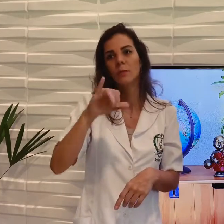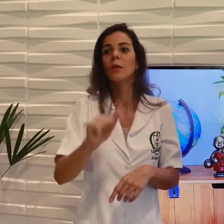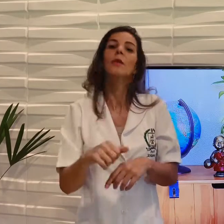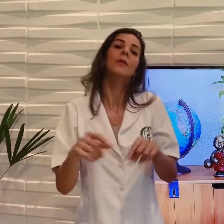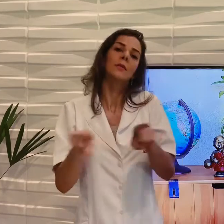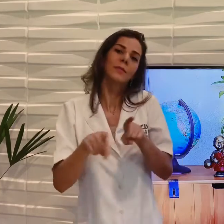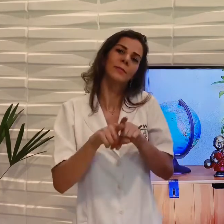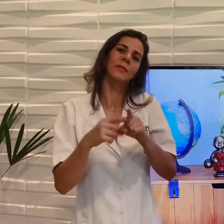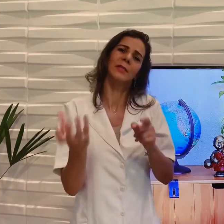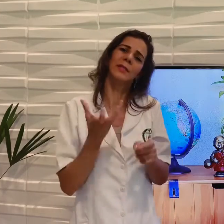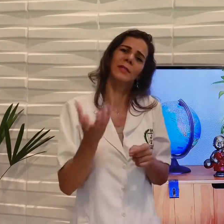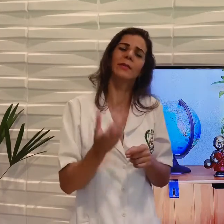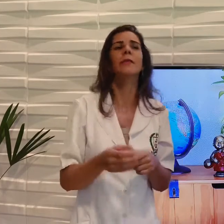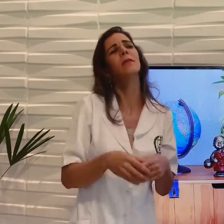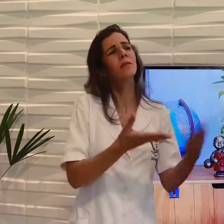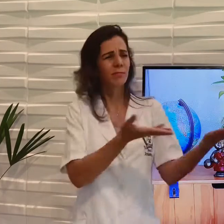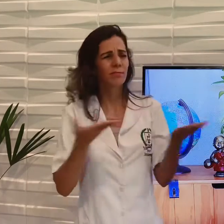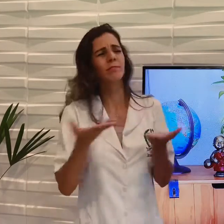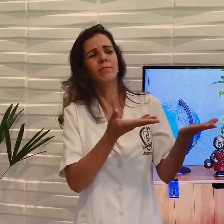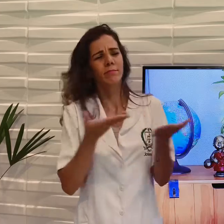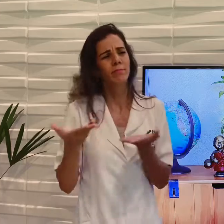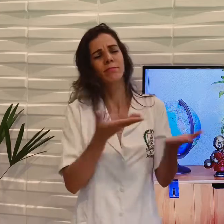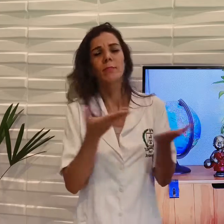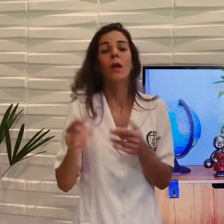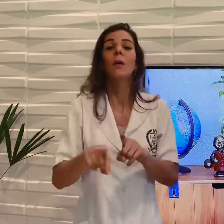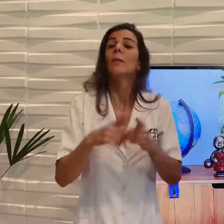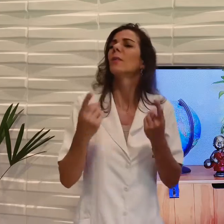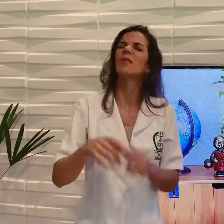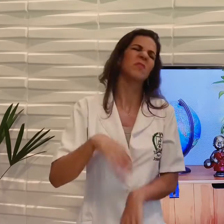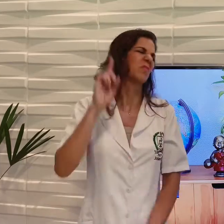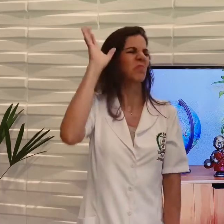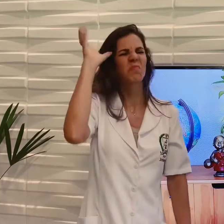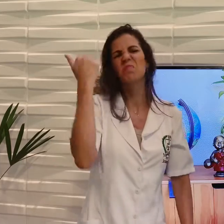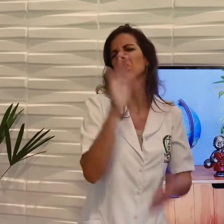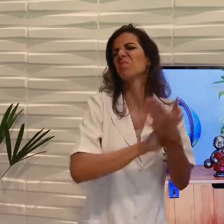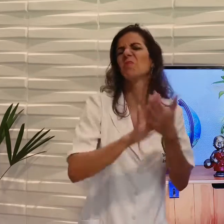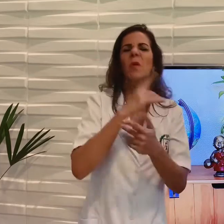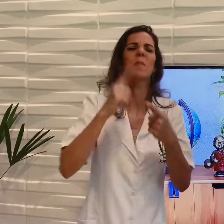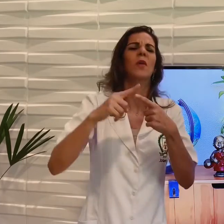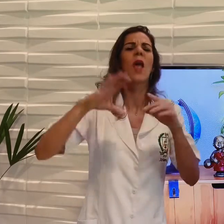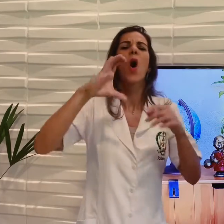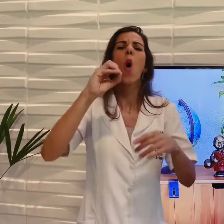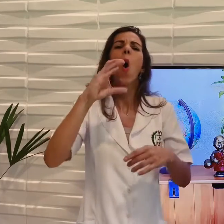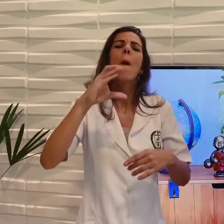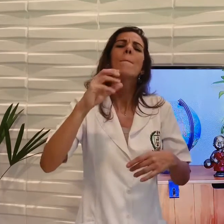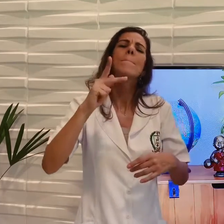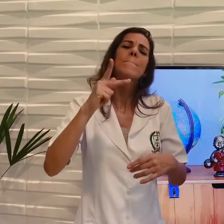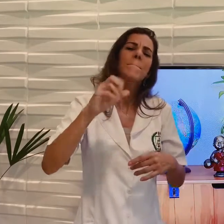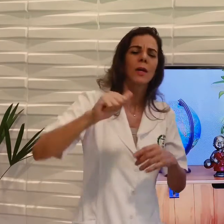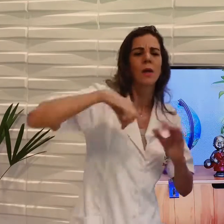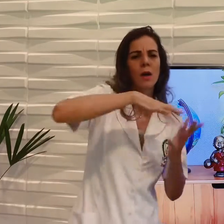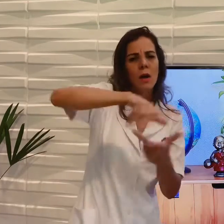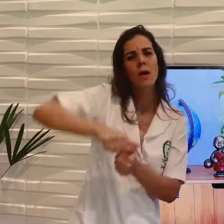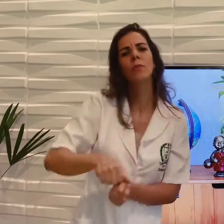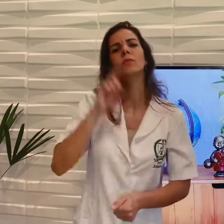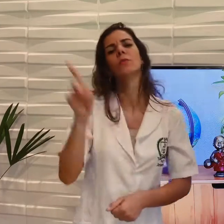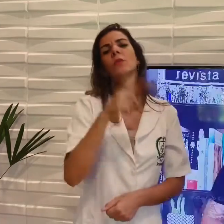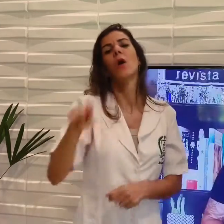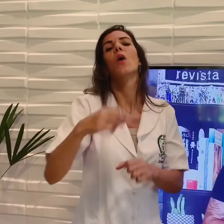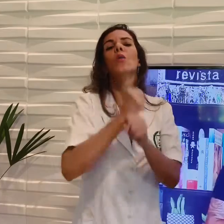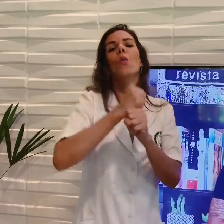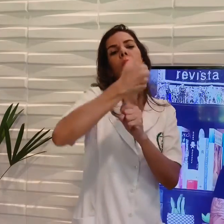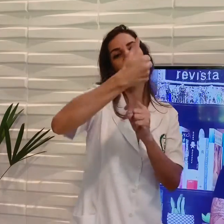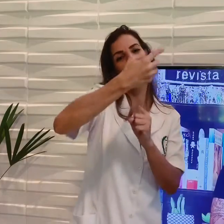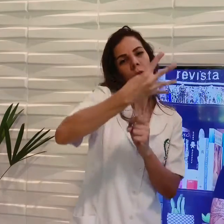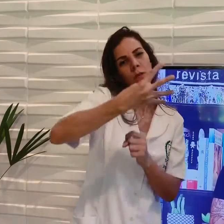no fim das contas não se decidiu sede nenhuma, porque a Copa do Mundo acabou sendo cancelada, tanto a de 42 quanto a de 46.